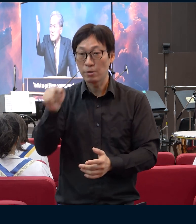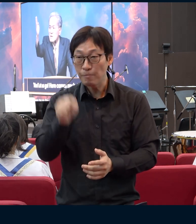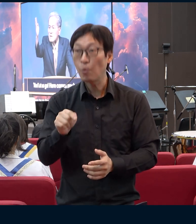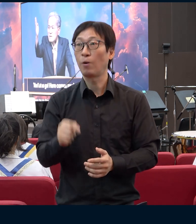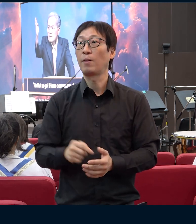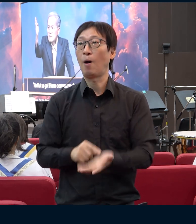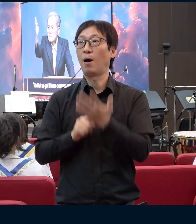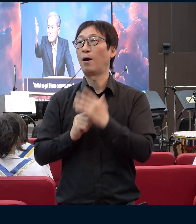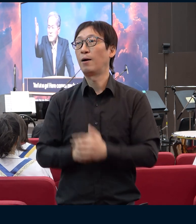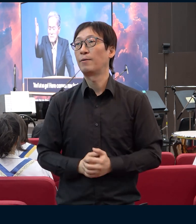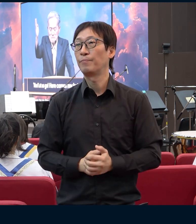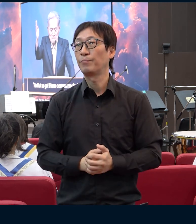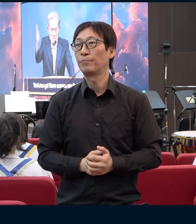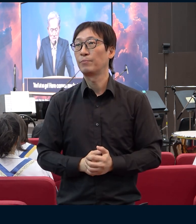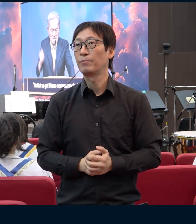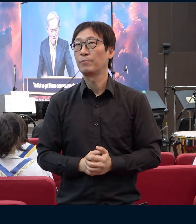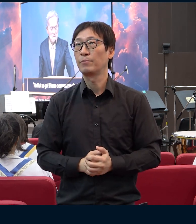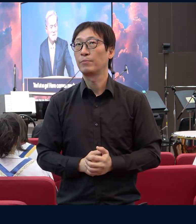느낌표.